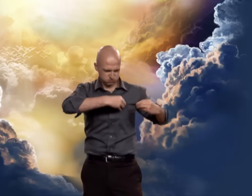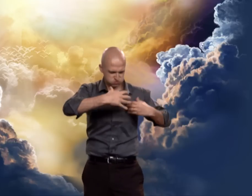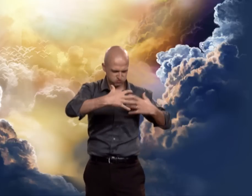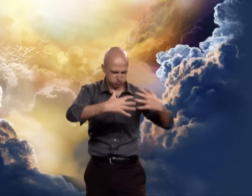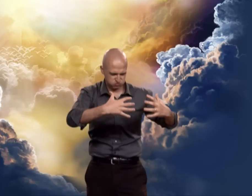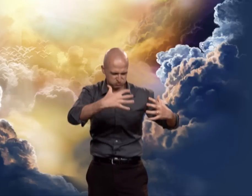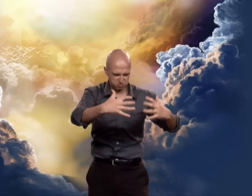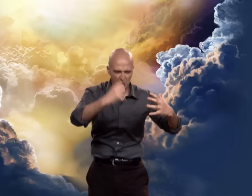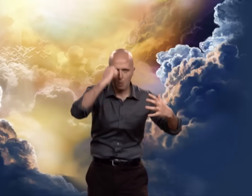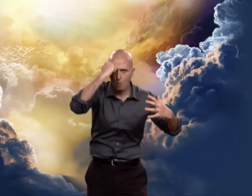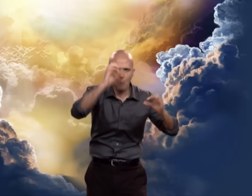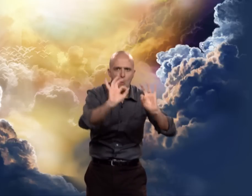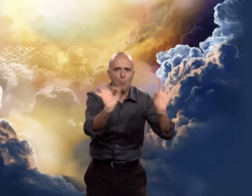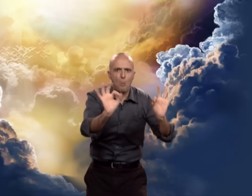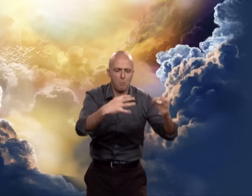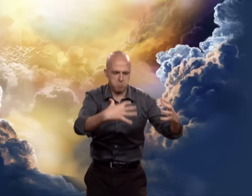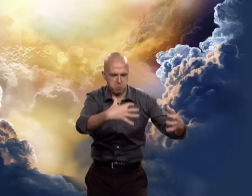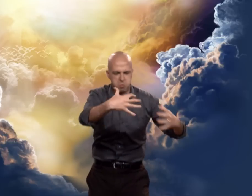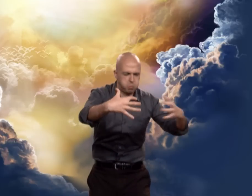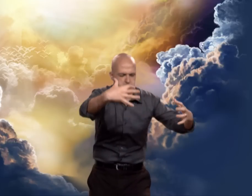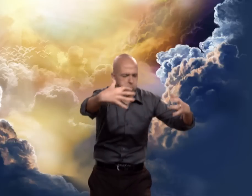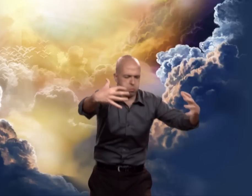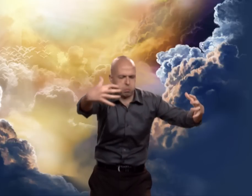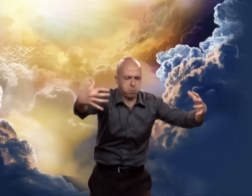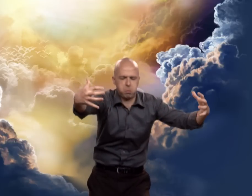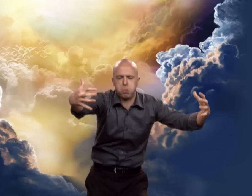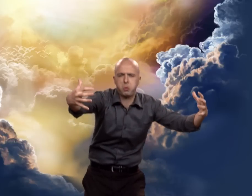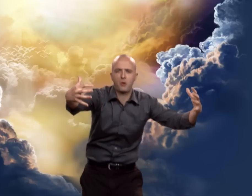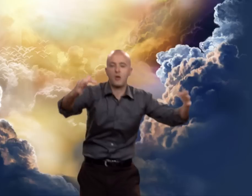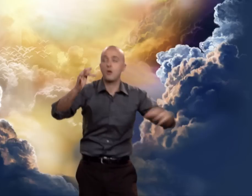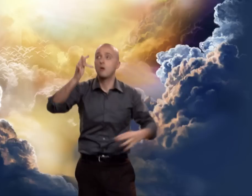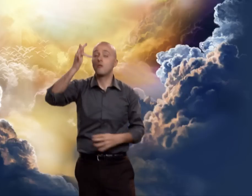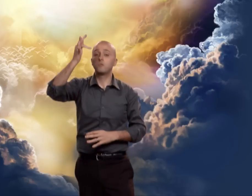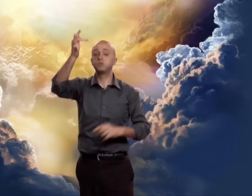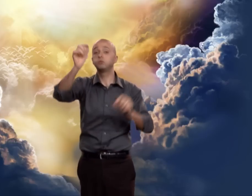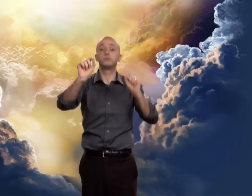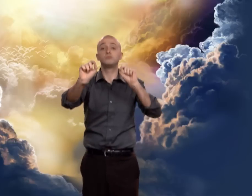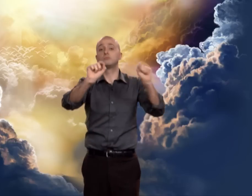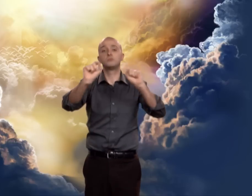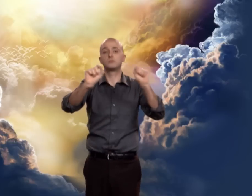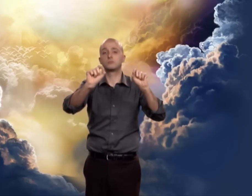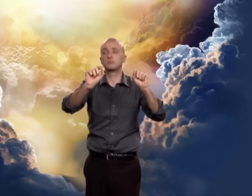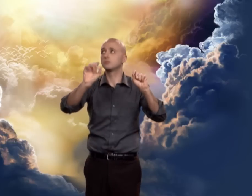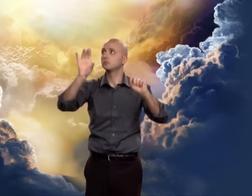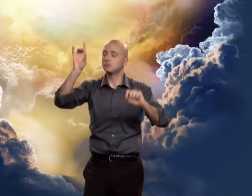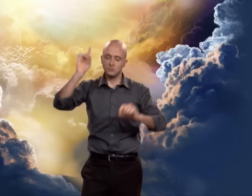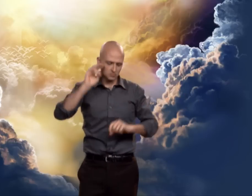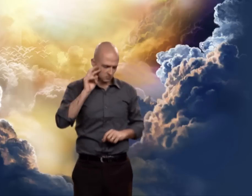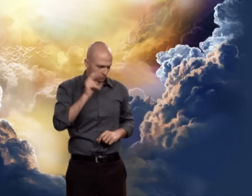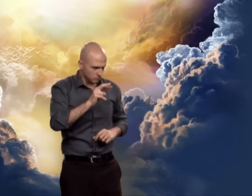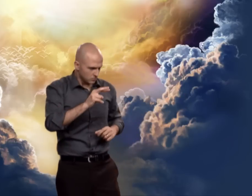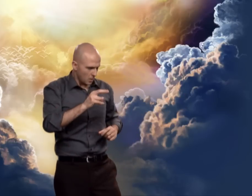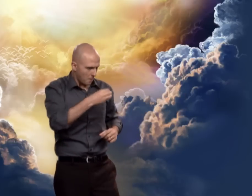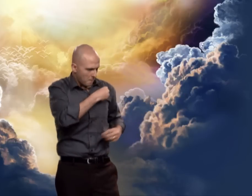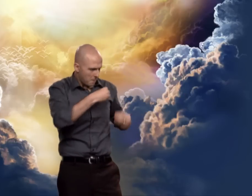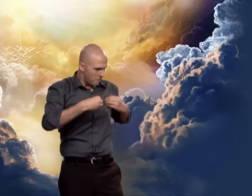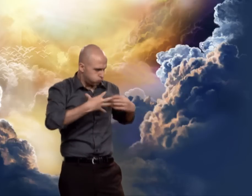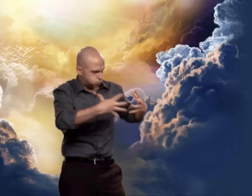dos perdidos é determinado por sua própria escolha. Sua exclusão do céu é espontânea, da parte deles,